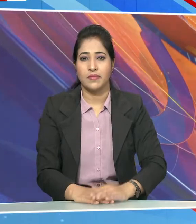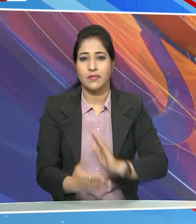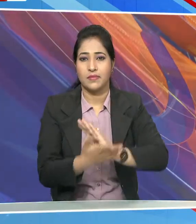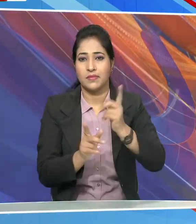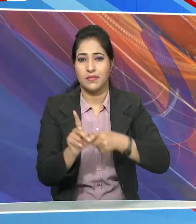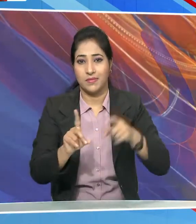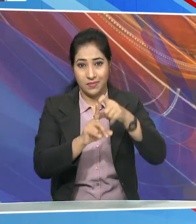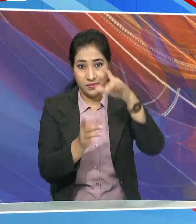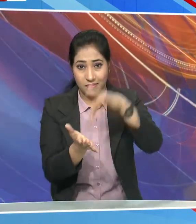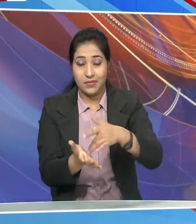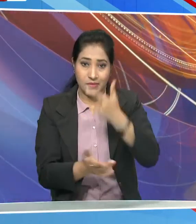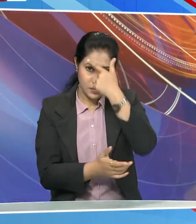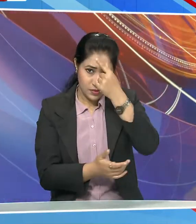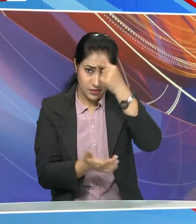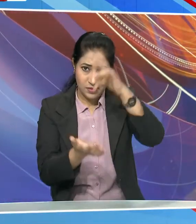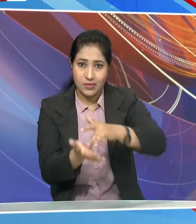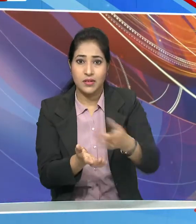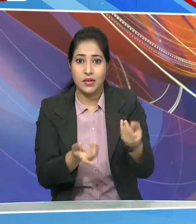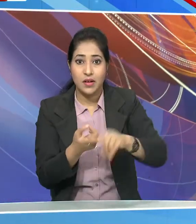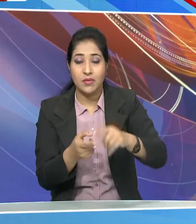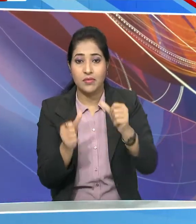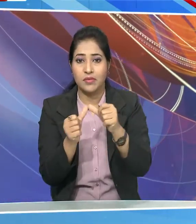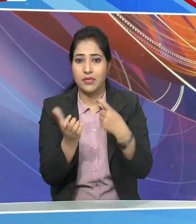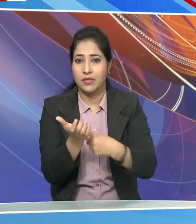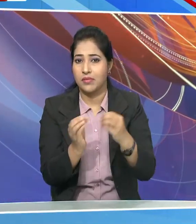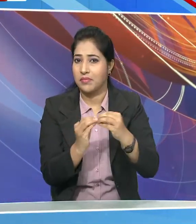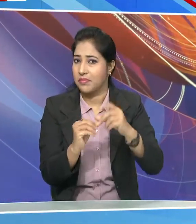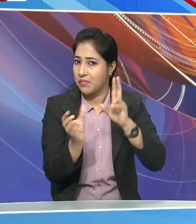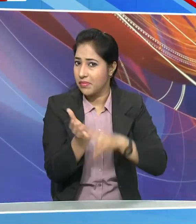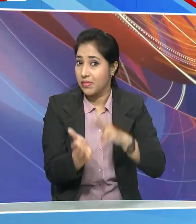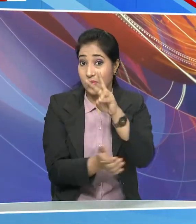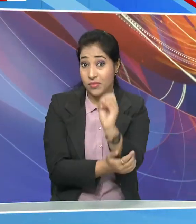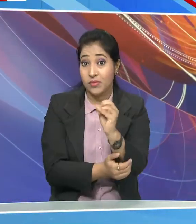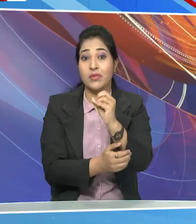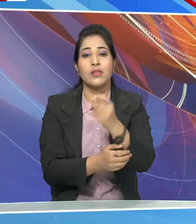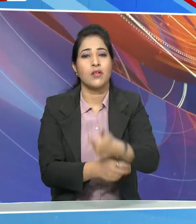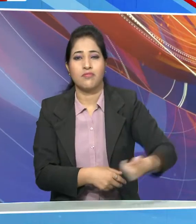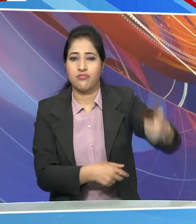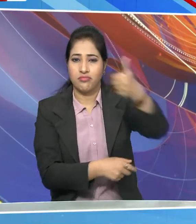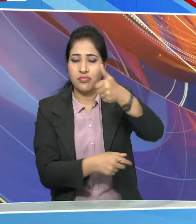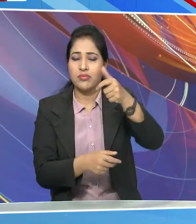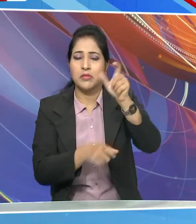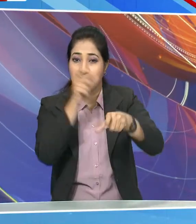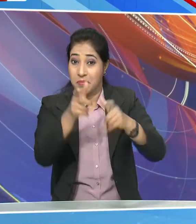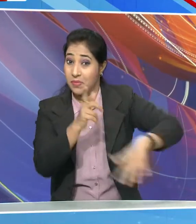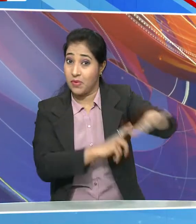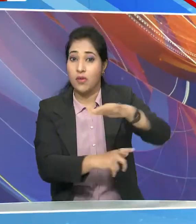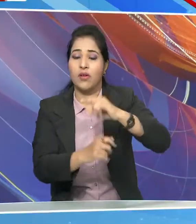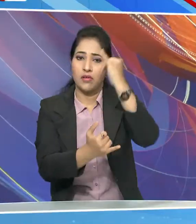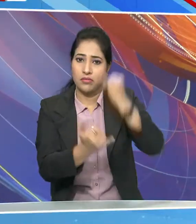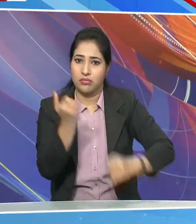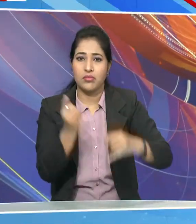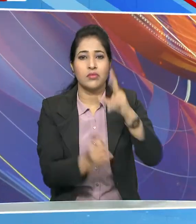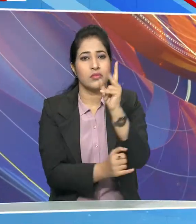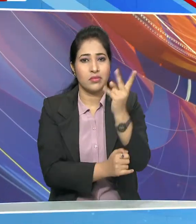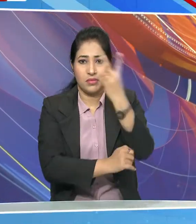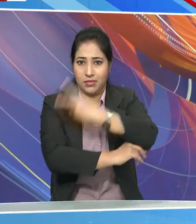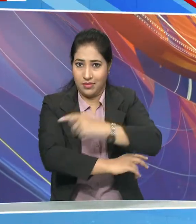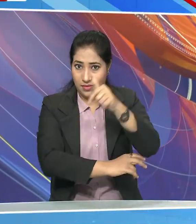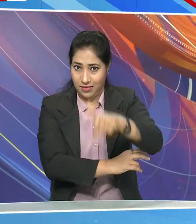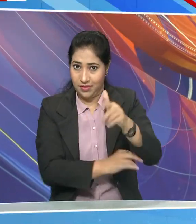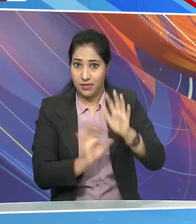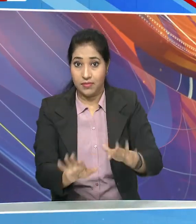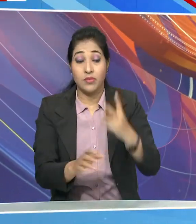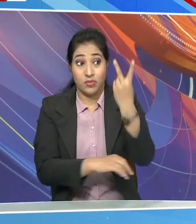अहमदाबाद और गांधीनगर में जारी अर्बन 20 महापौर शिखर सम्मेलन का आज दूसरा और अंतिम दिन है दो दोनों के